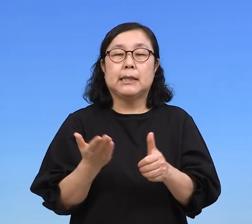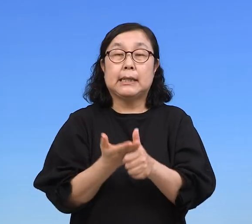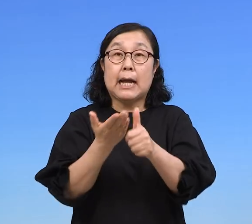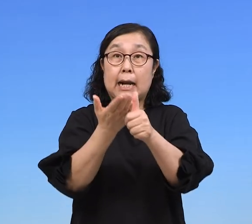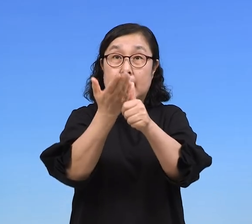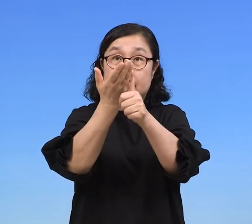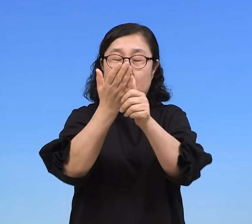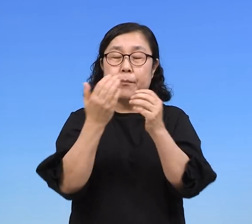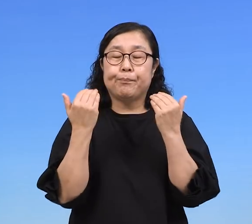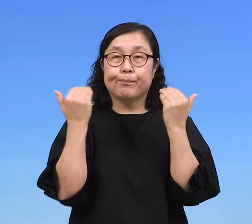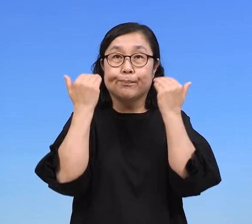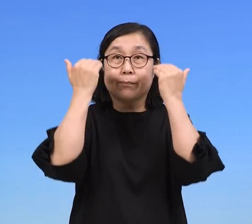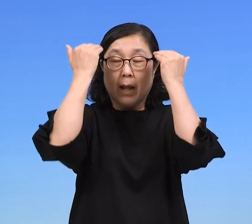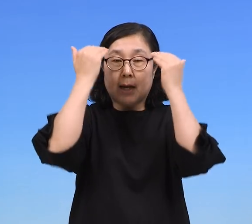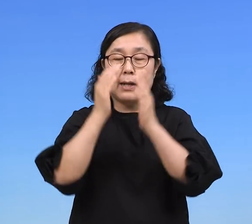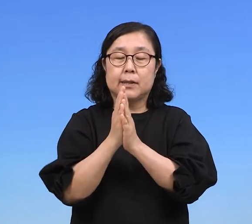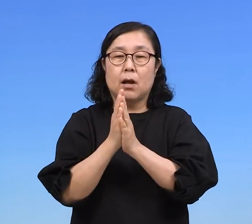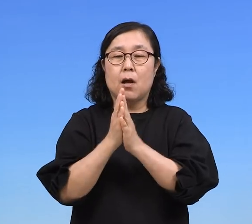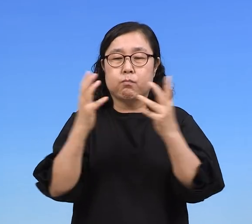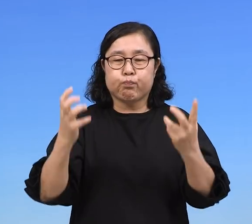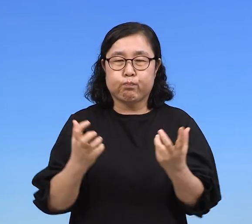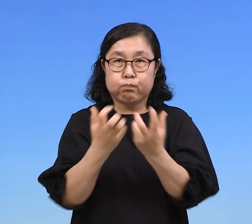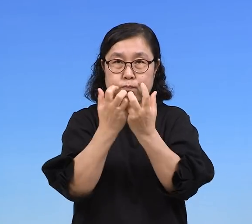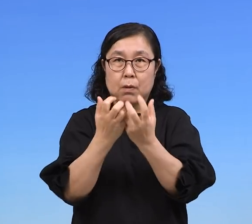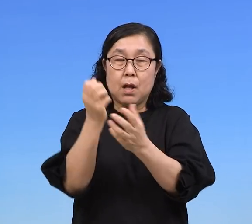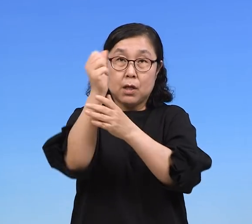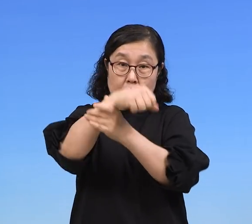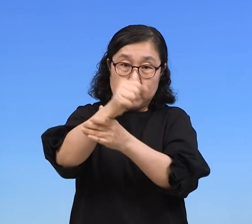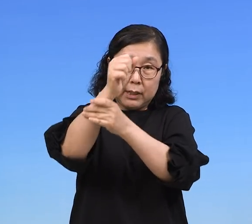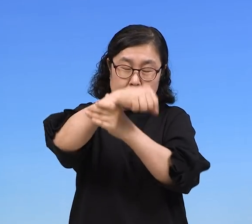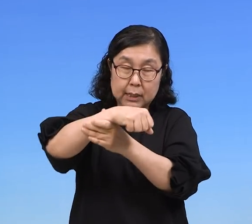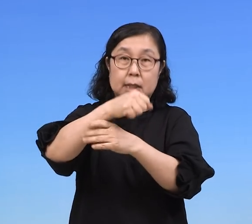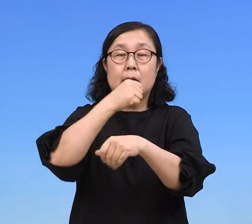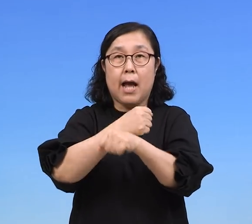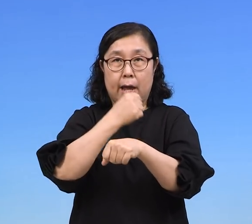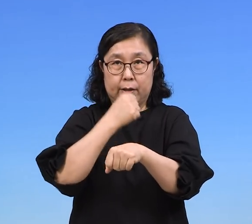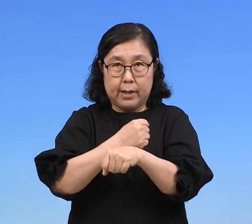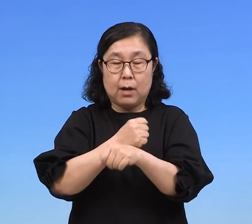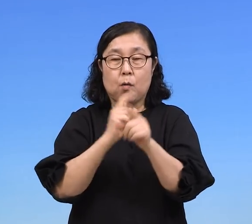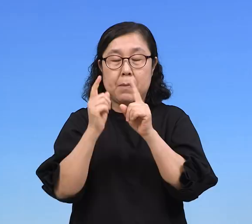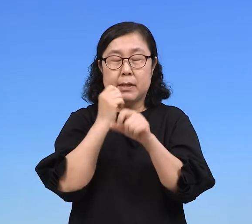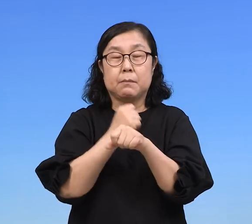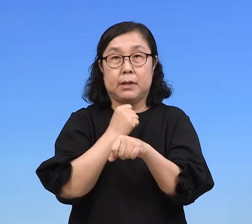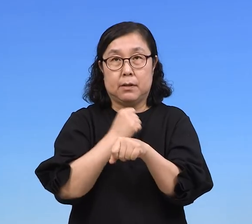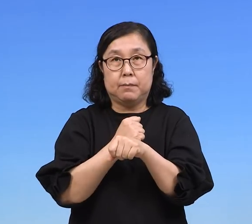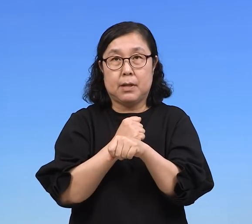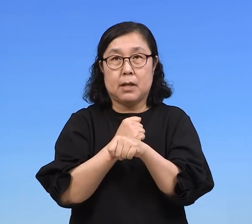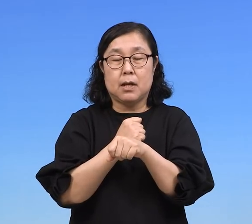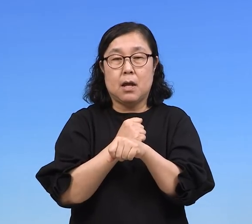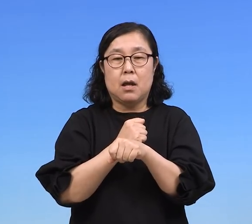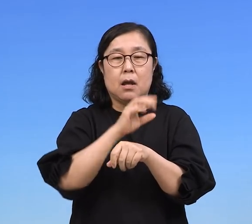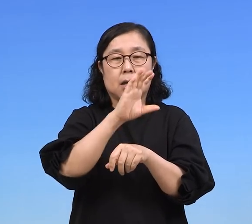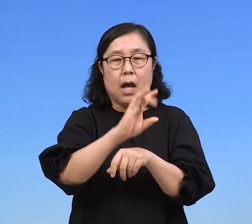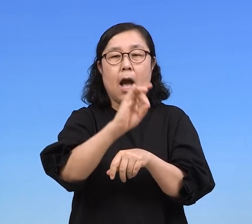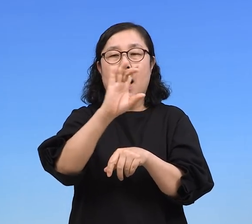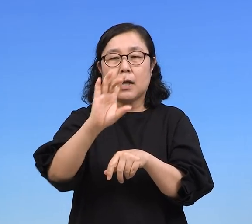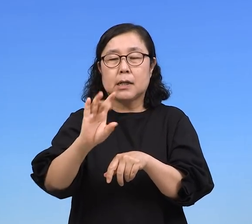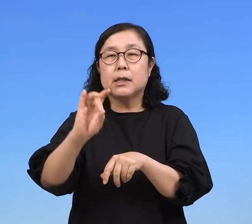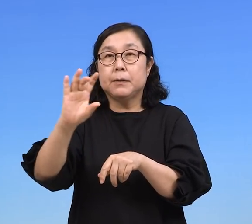떨어짐에 자라 무성하여 결실하였으니 30배나 60배나 100배가 되었느니라 하시고, 여기 나오는